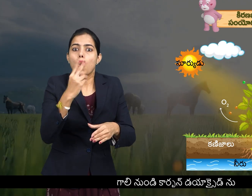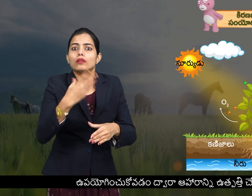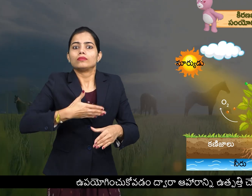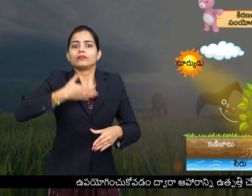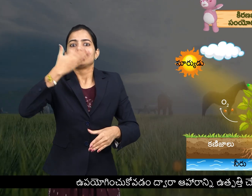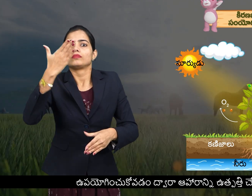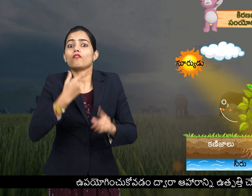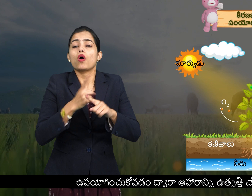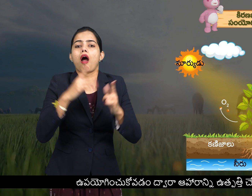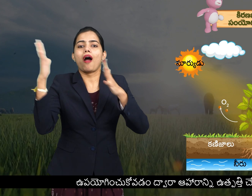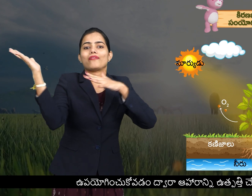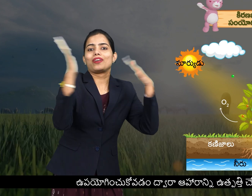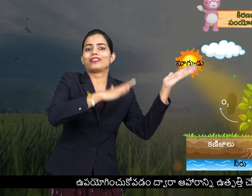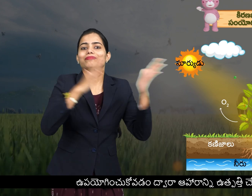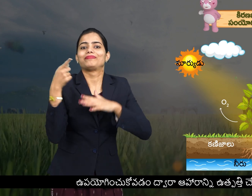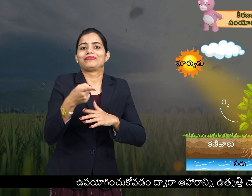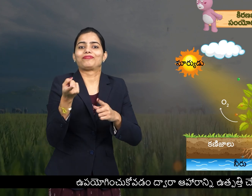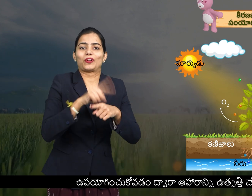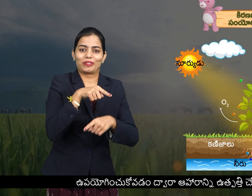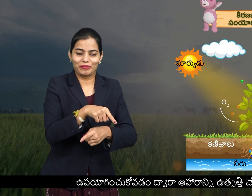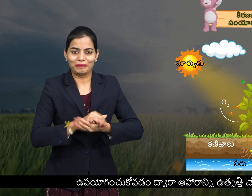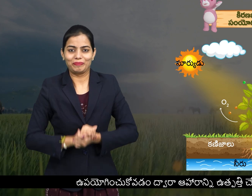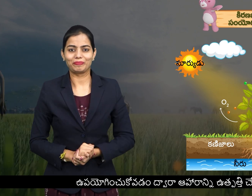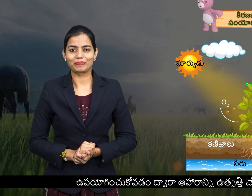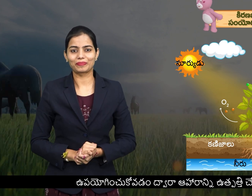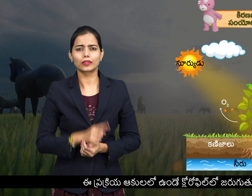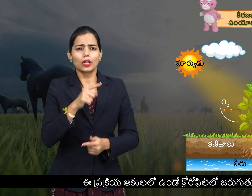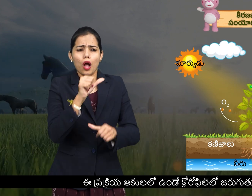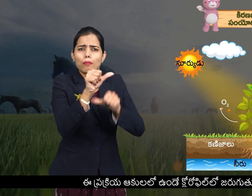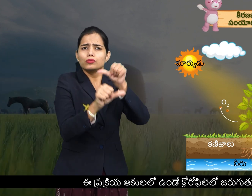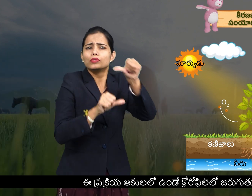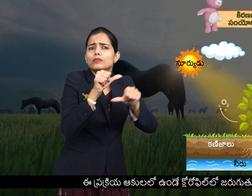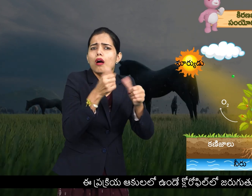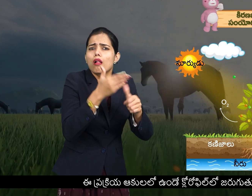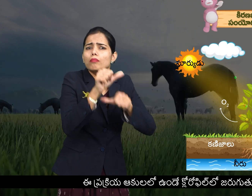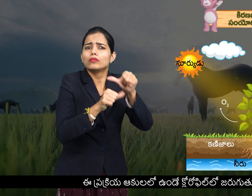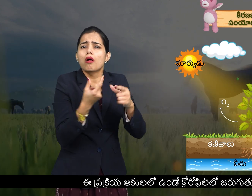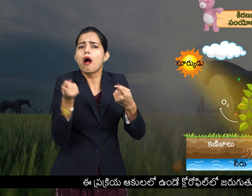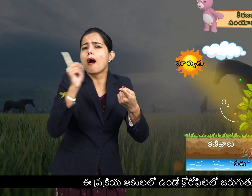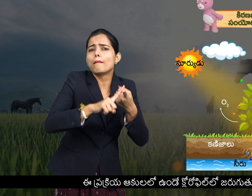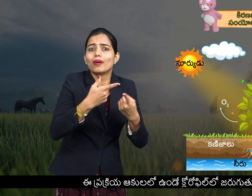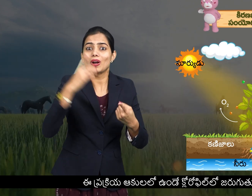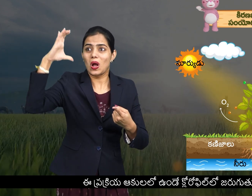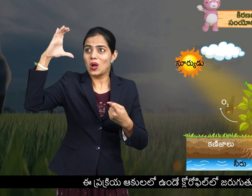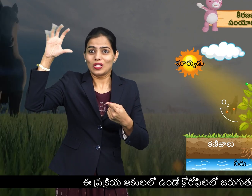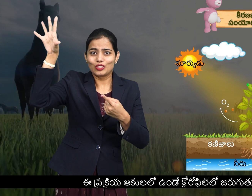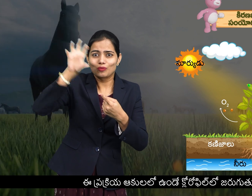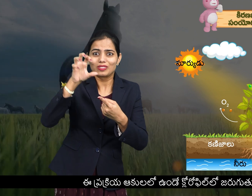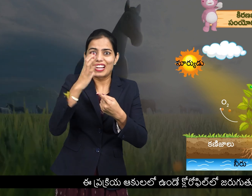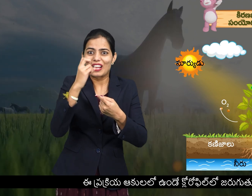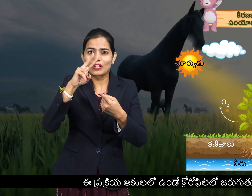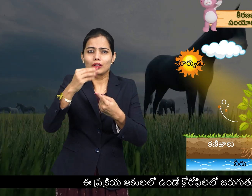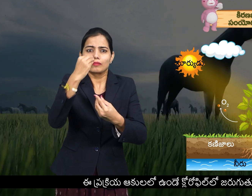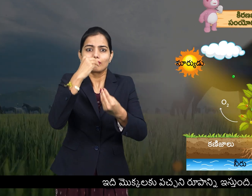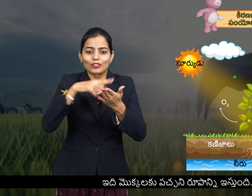డయాక్సైడ్ను ఉపయోగించుకోవడం ద్వారా ఆహారాన్ని ఉత్పత్తి చేస్తాయి. ఈ ప్రక్రియ ఆకులలో ఉండే క్లోరోఫిల్లో